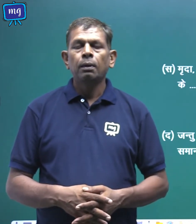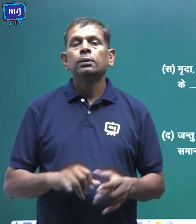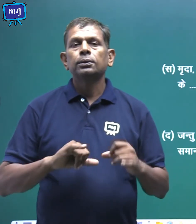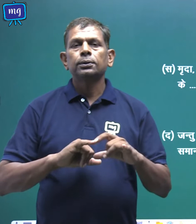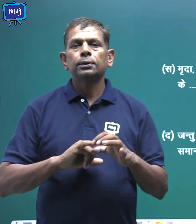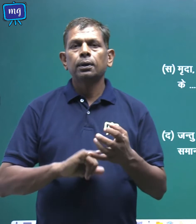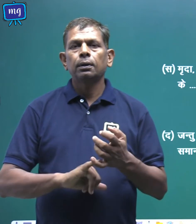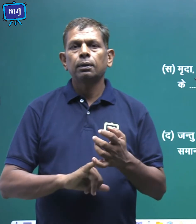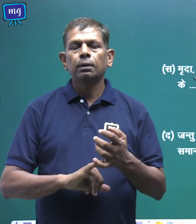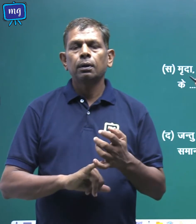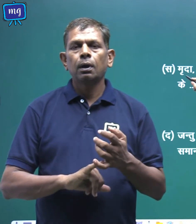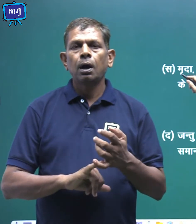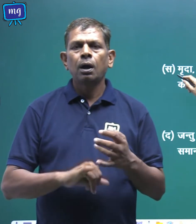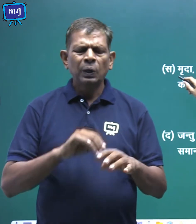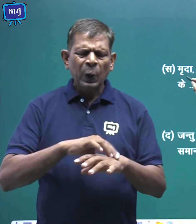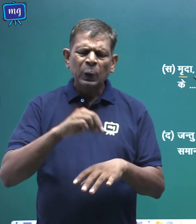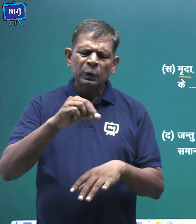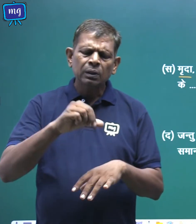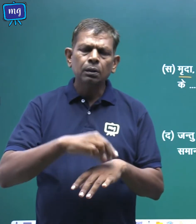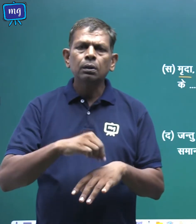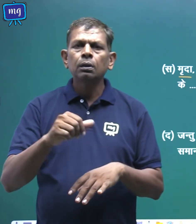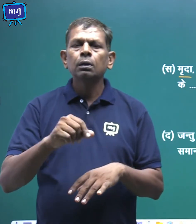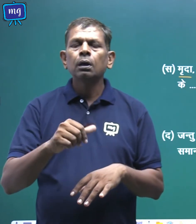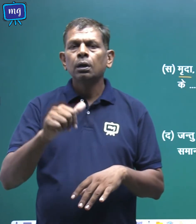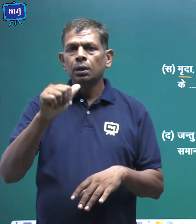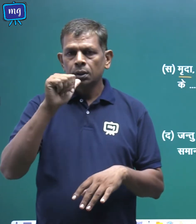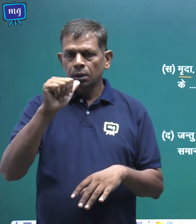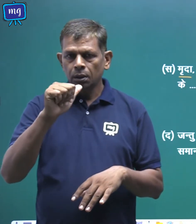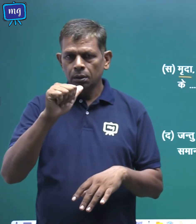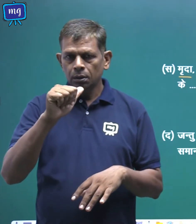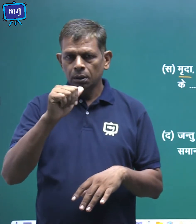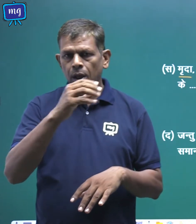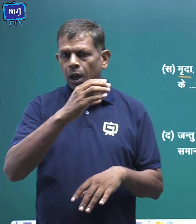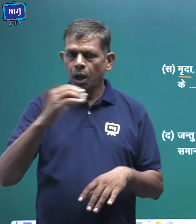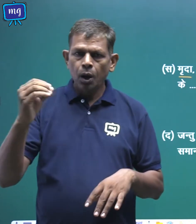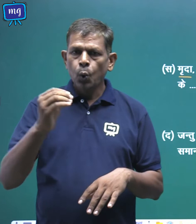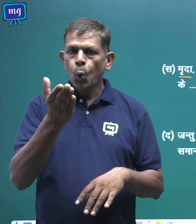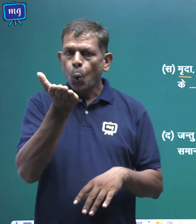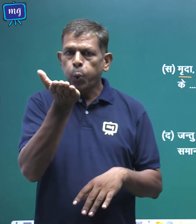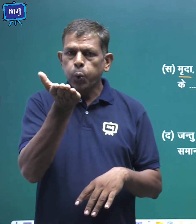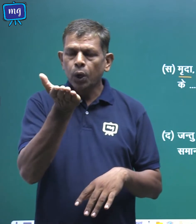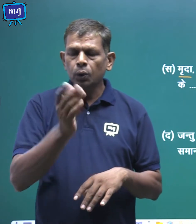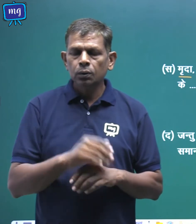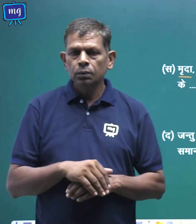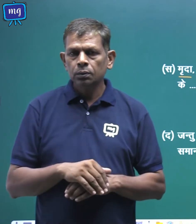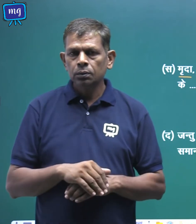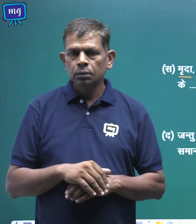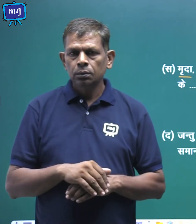स मृदा, जल एवं वायु